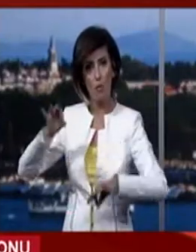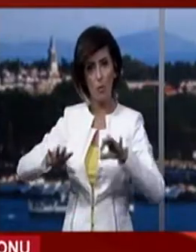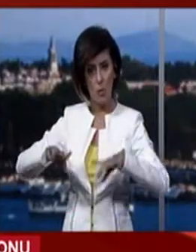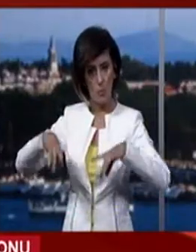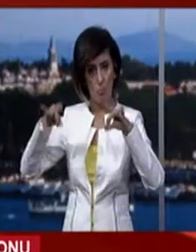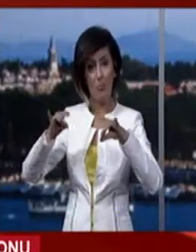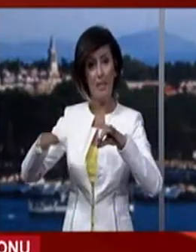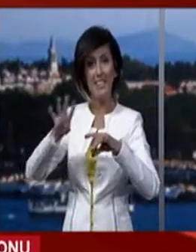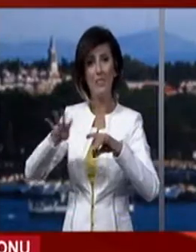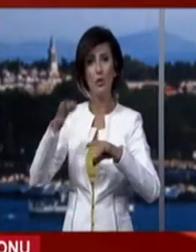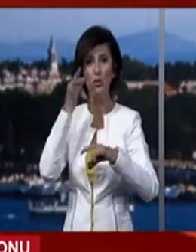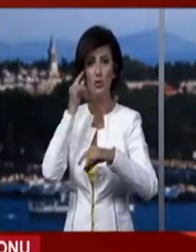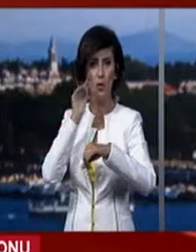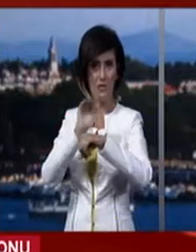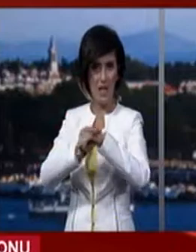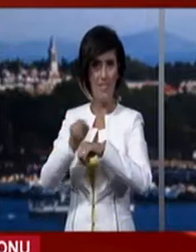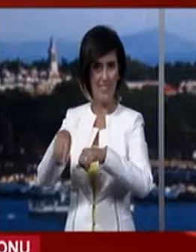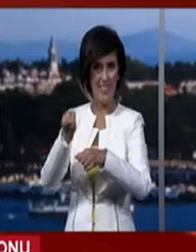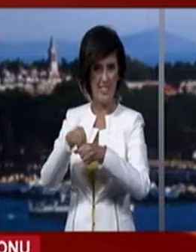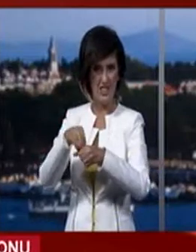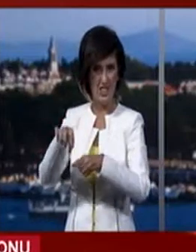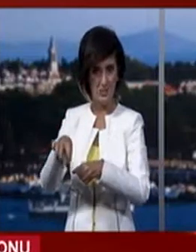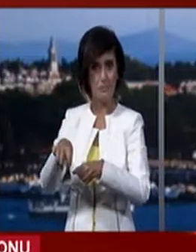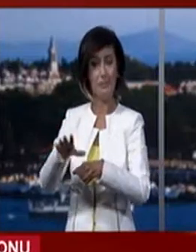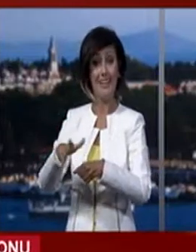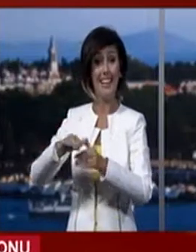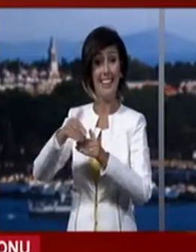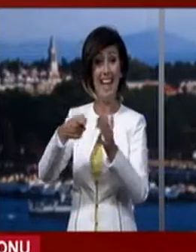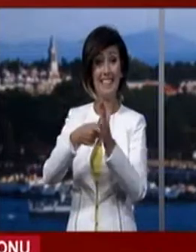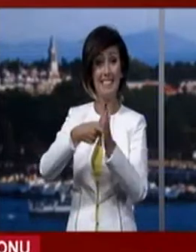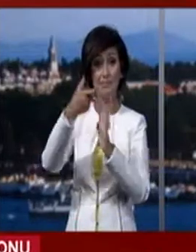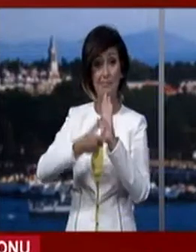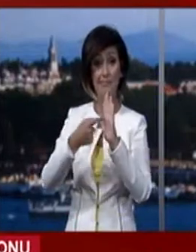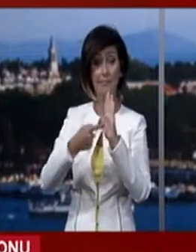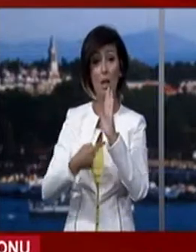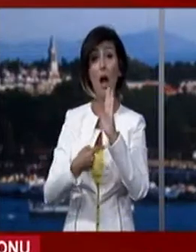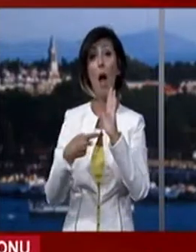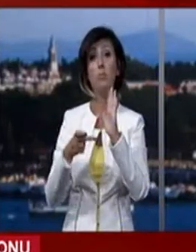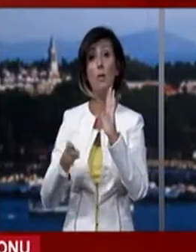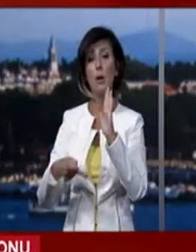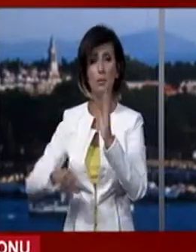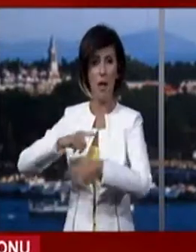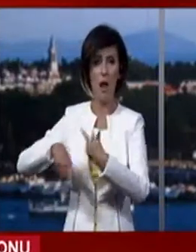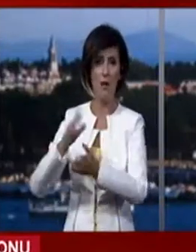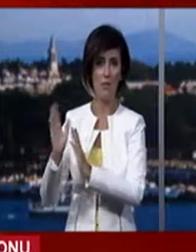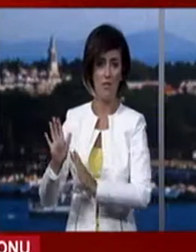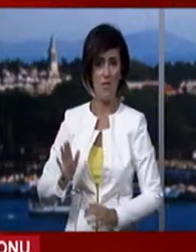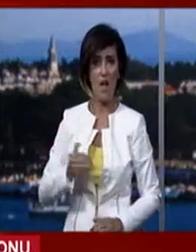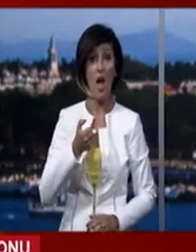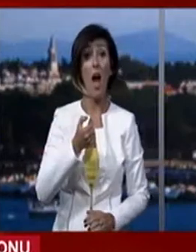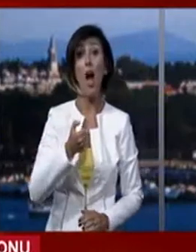kişi gözaltında. Diğer isimlerin yakalanması için de yine Emniyet Müdürlüğü'nde çalışmalar yapılıyor. Çünkü